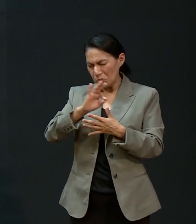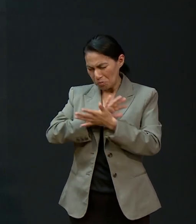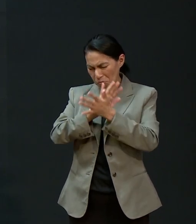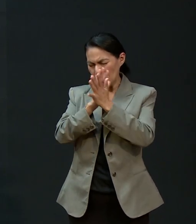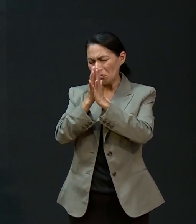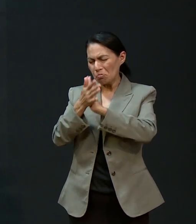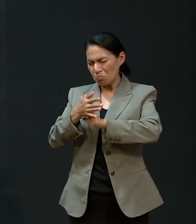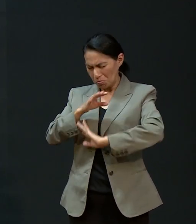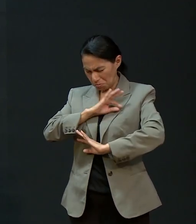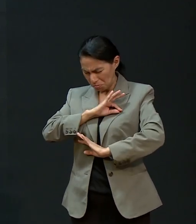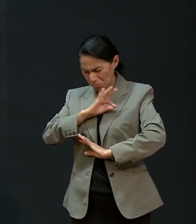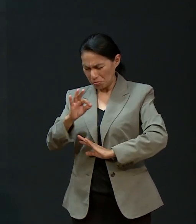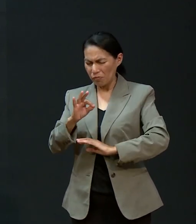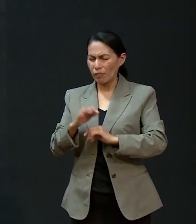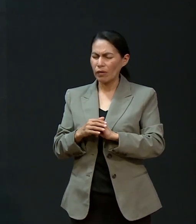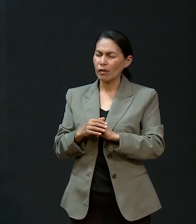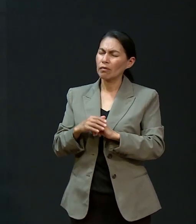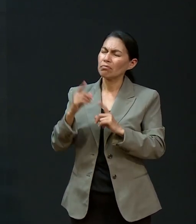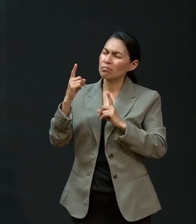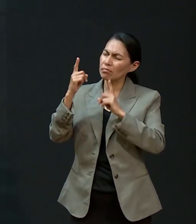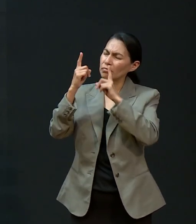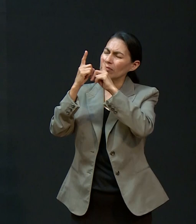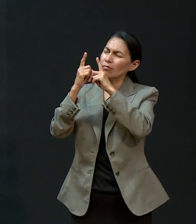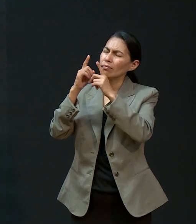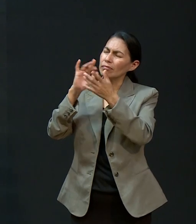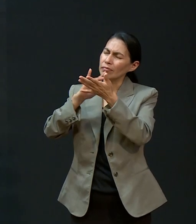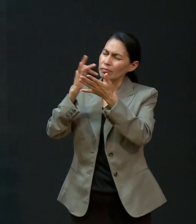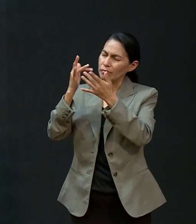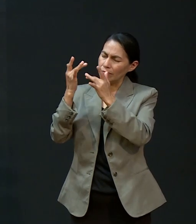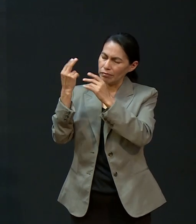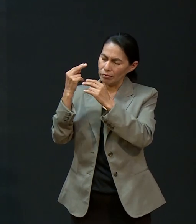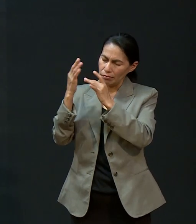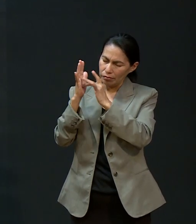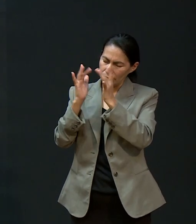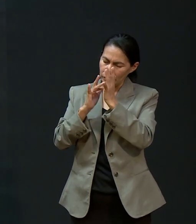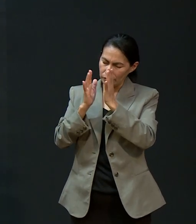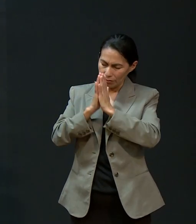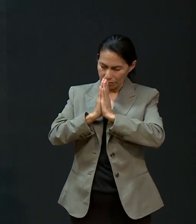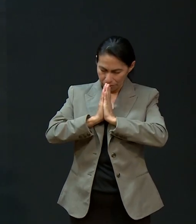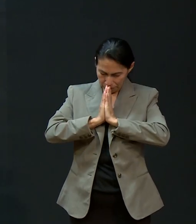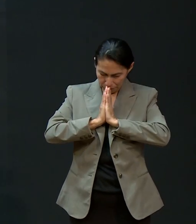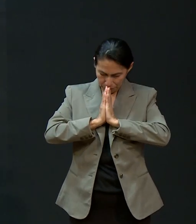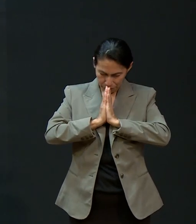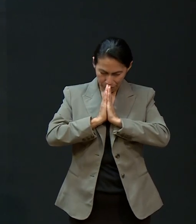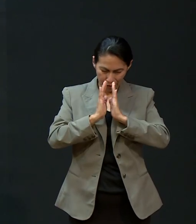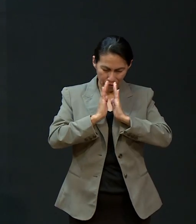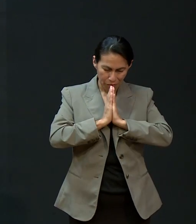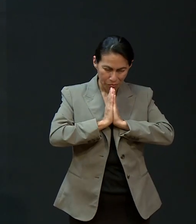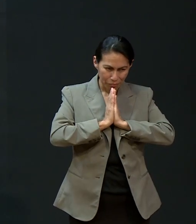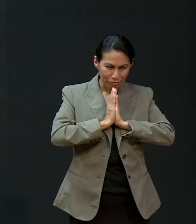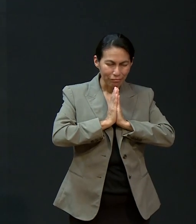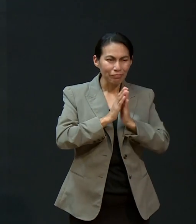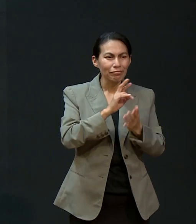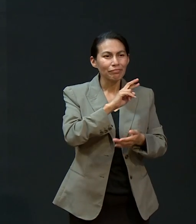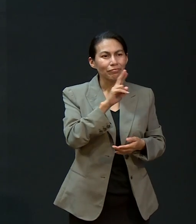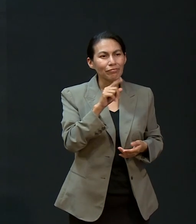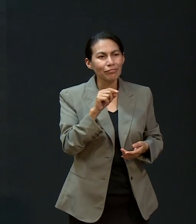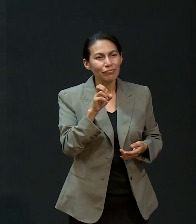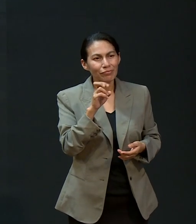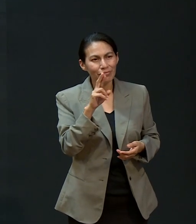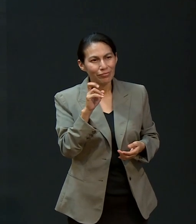cosas imposibles posibles. Amén. Guérdanos cerca de ti y en tu nombre. Amén. Amén, amén.